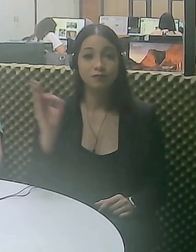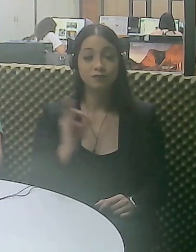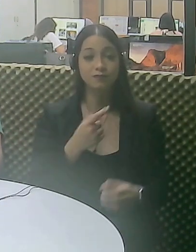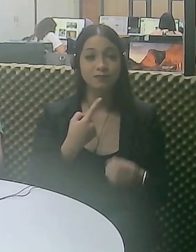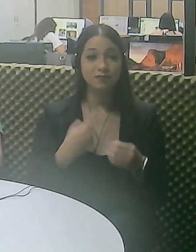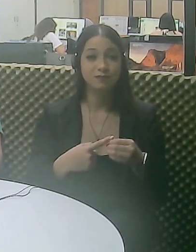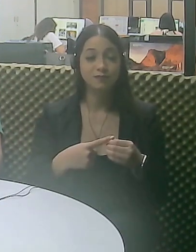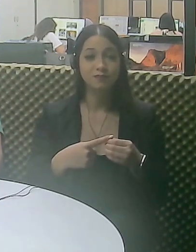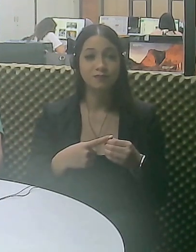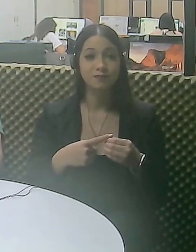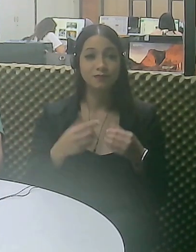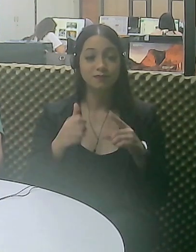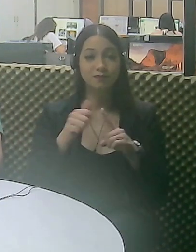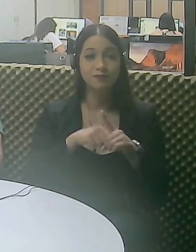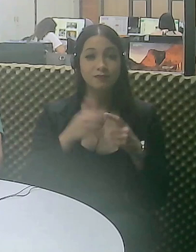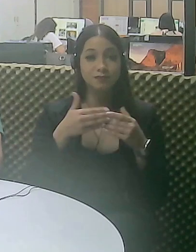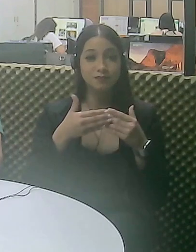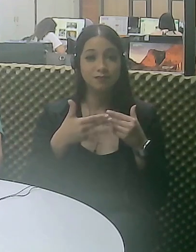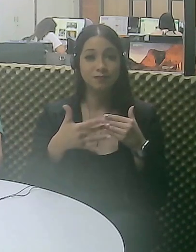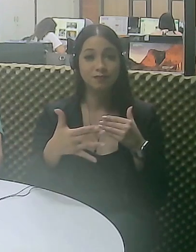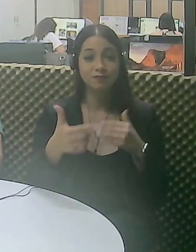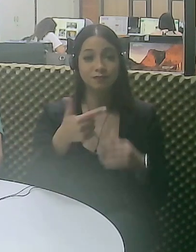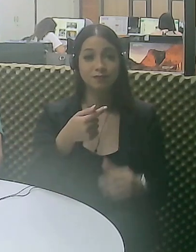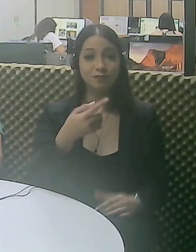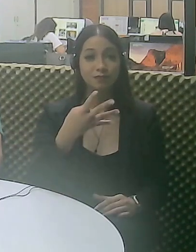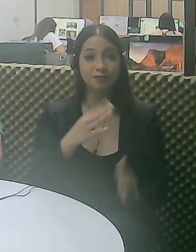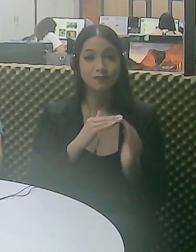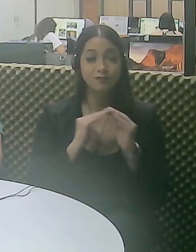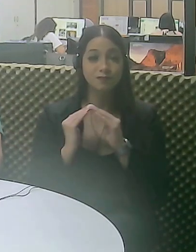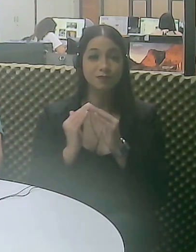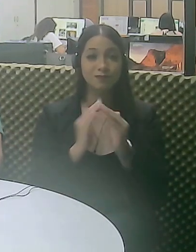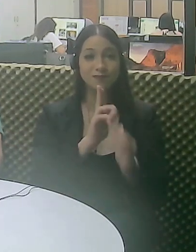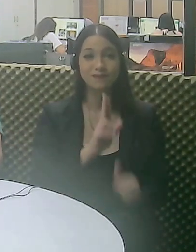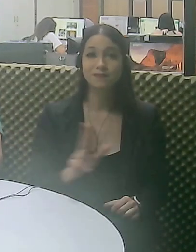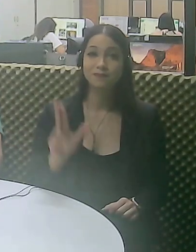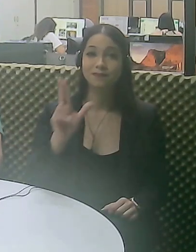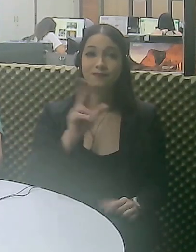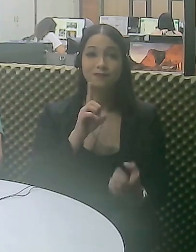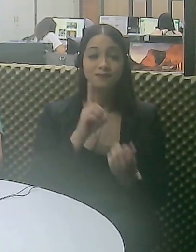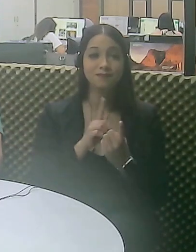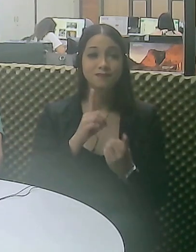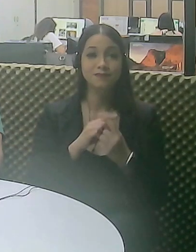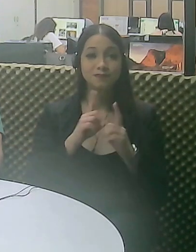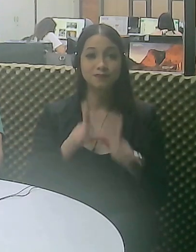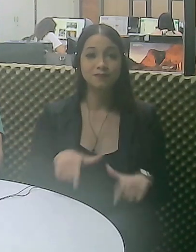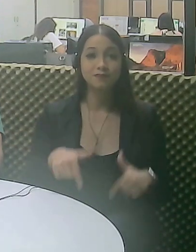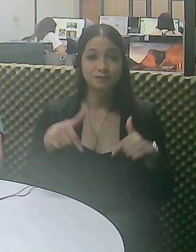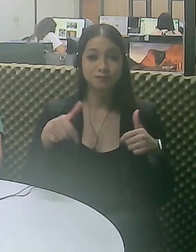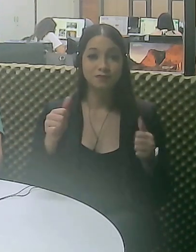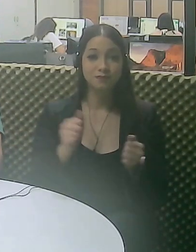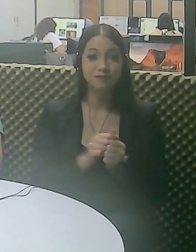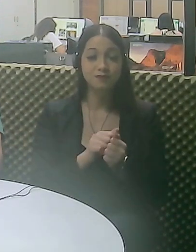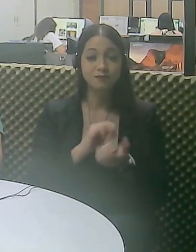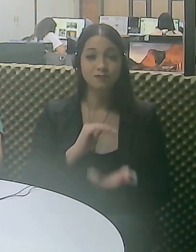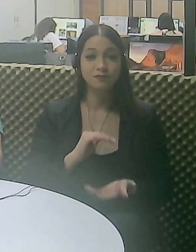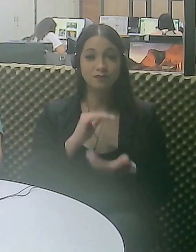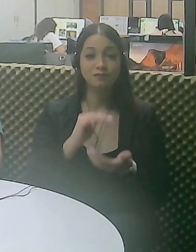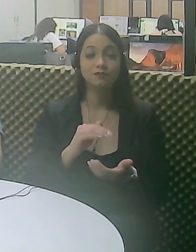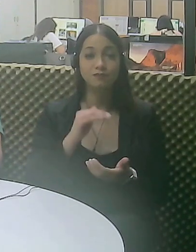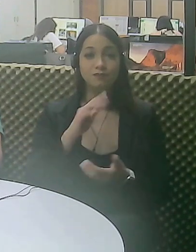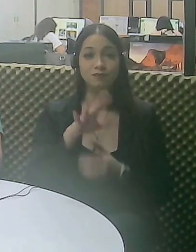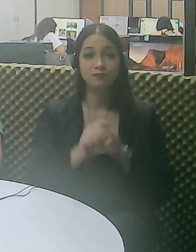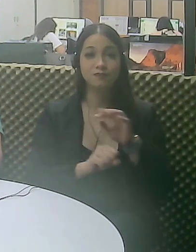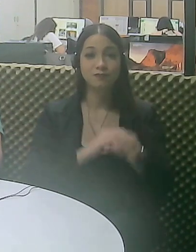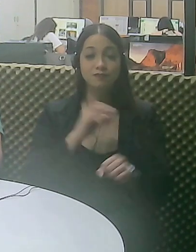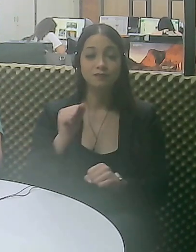cidade. Nos próximos meses, os 74 bairros de Uberlândia serão atendidos em ação conjunta do serviço com